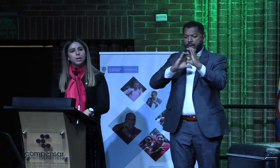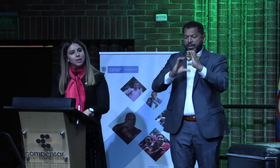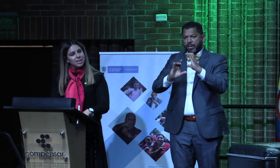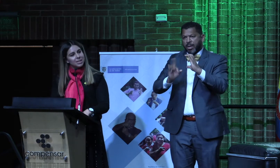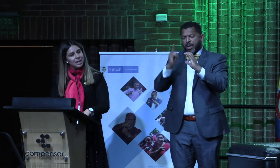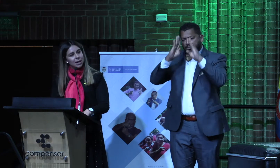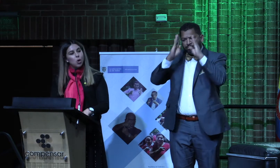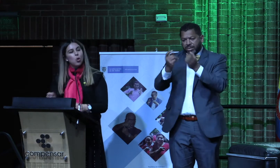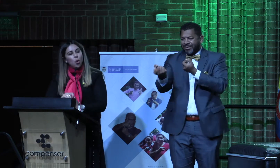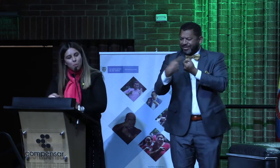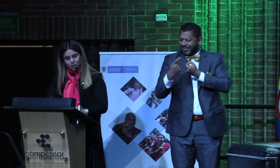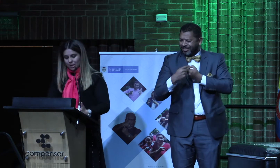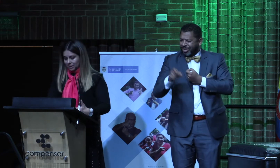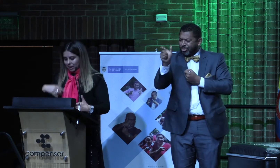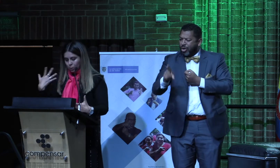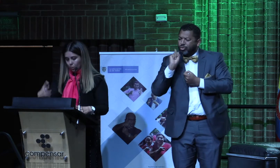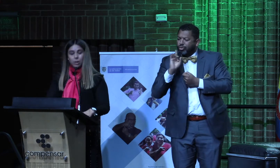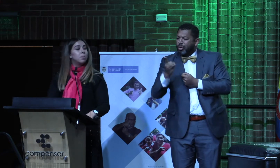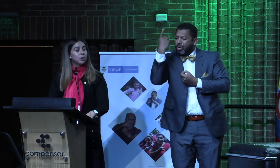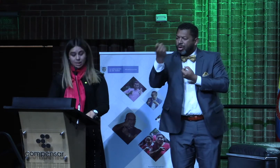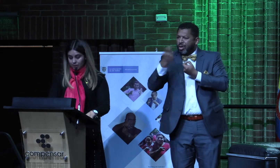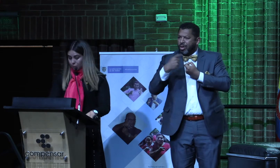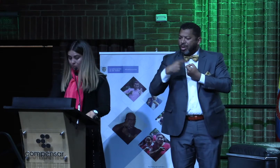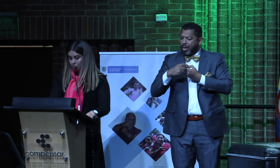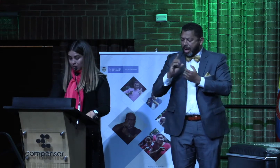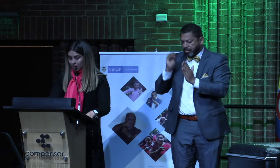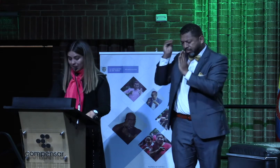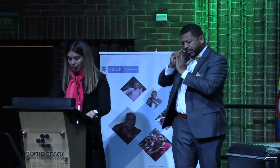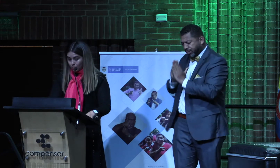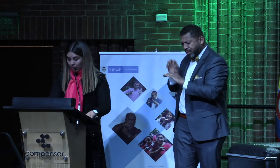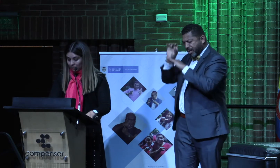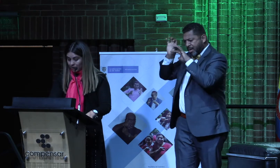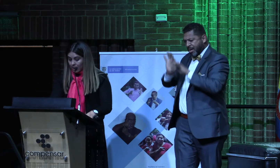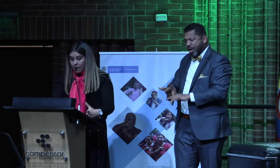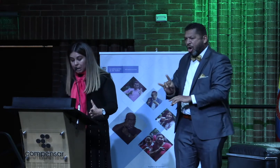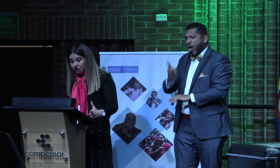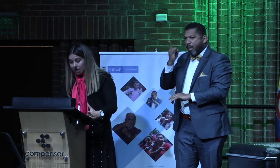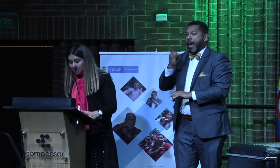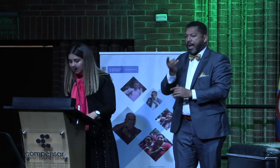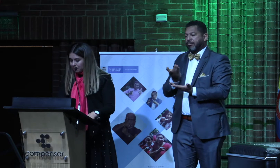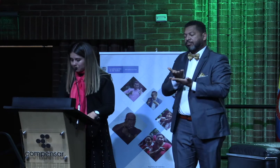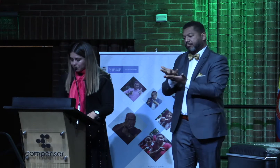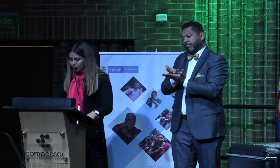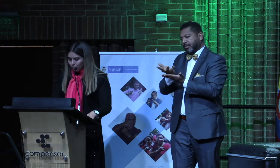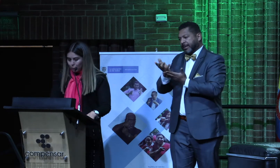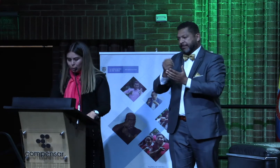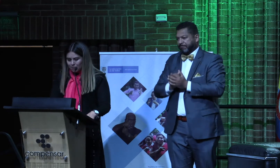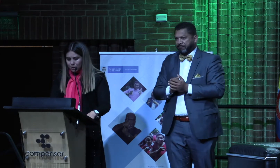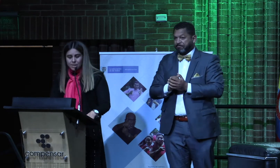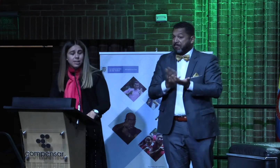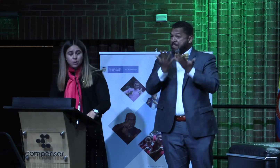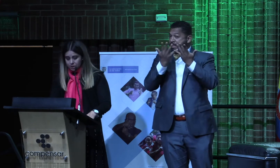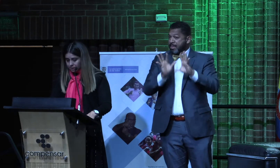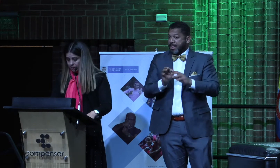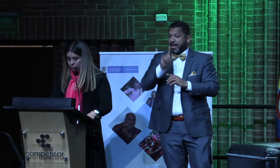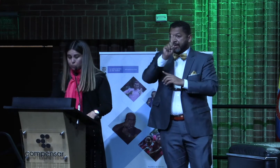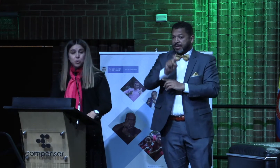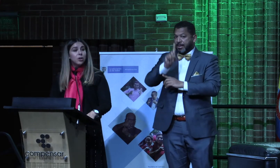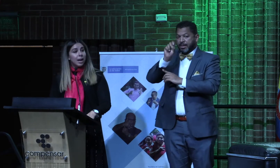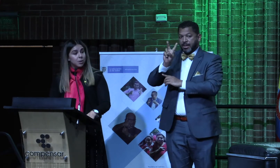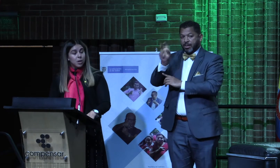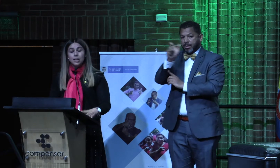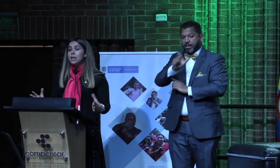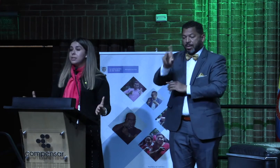cómo los pueden registrar, cómo registran y cómo reportan esa información de manera adecuada. Y finalmente, formamos a